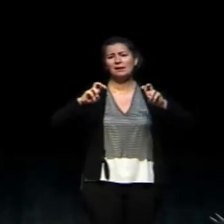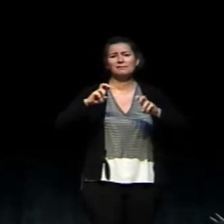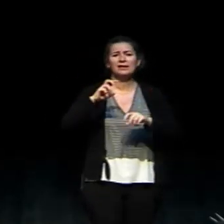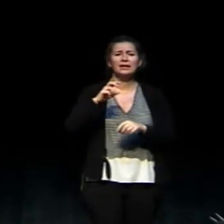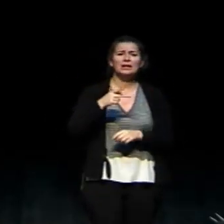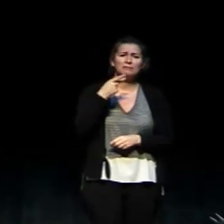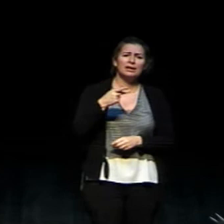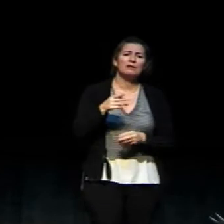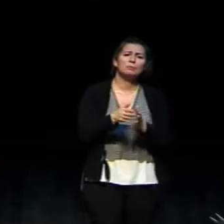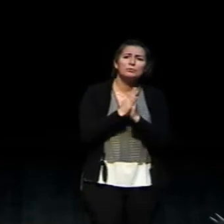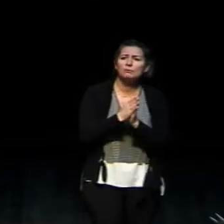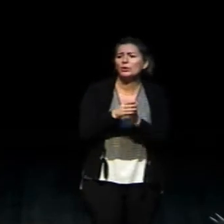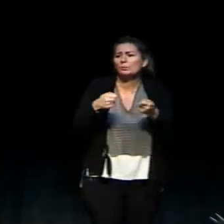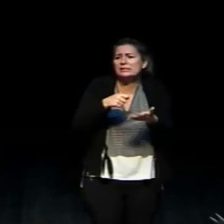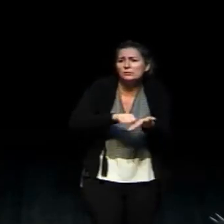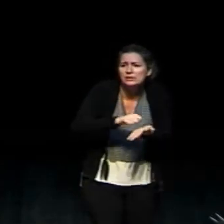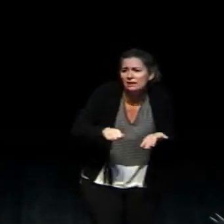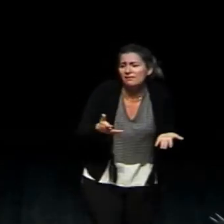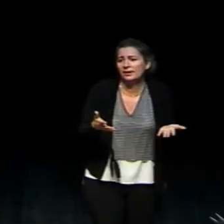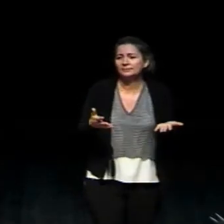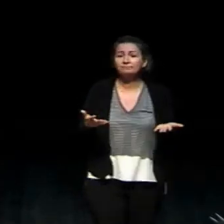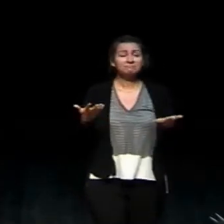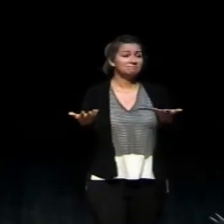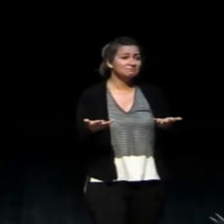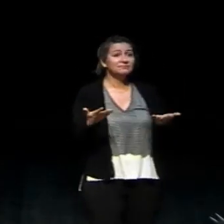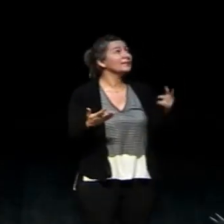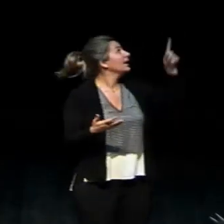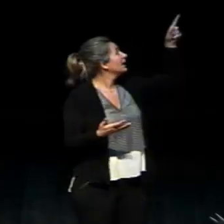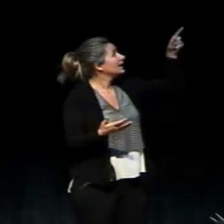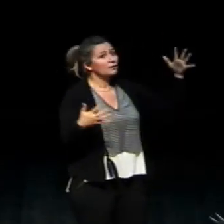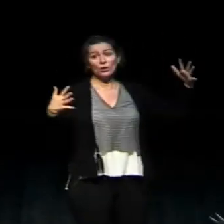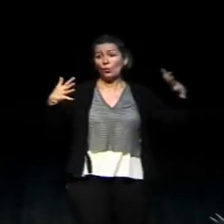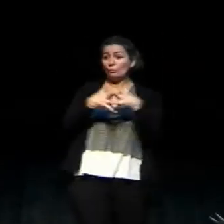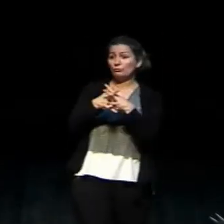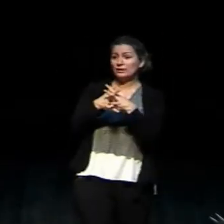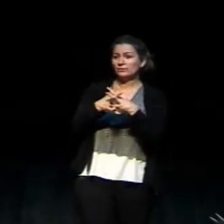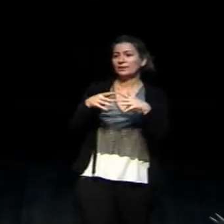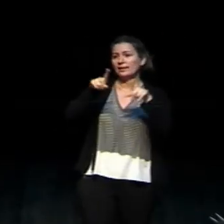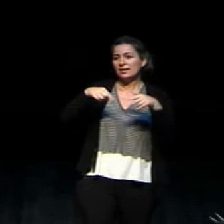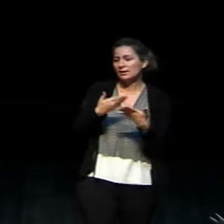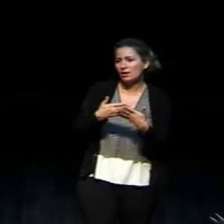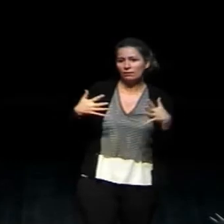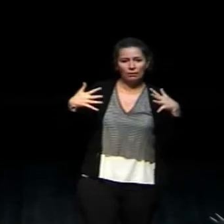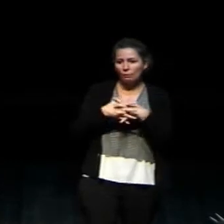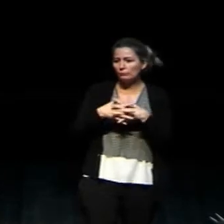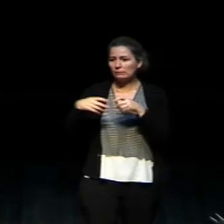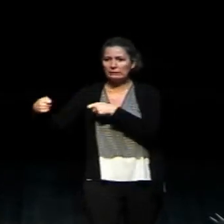consiga memorizar. E os alunos pediam assim, apelo, porque eles disseram, bom,